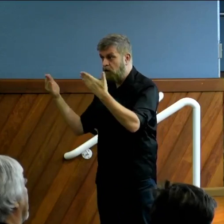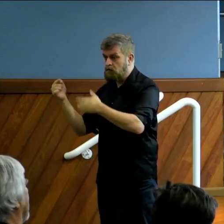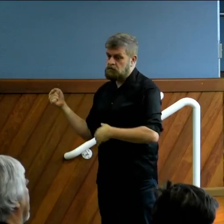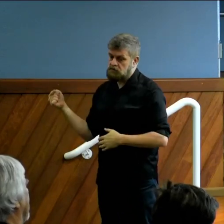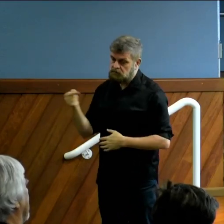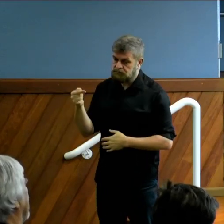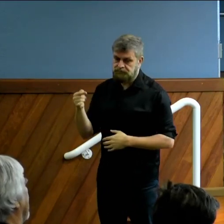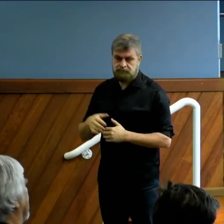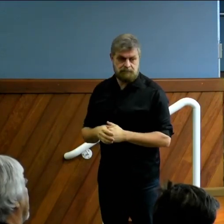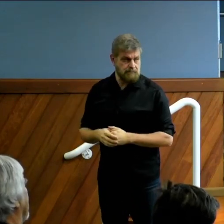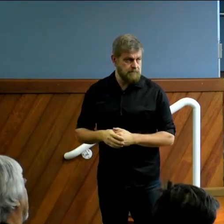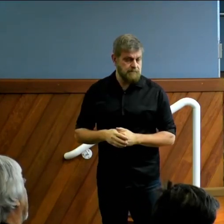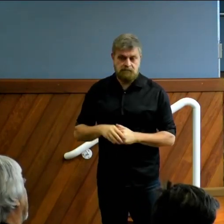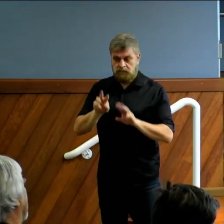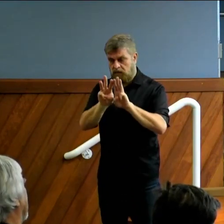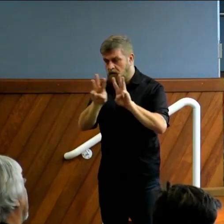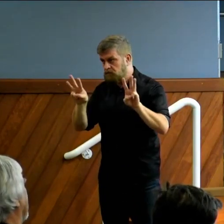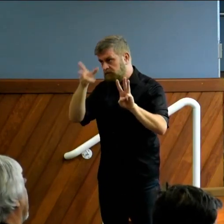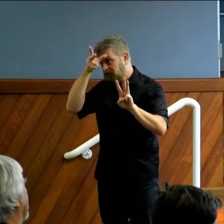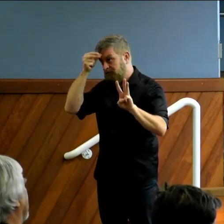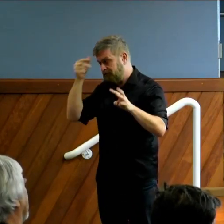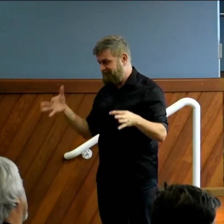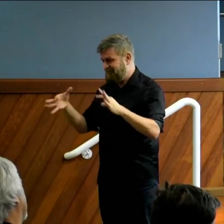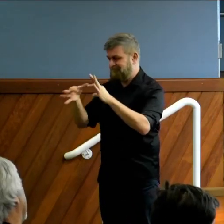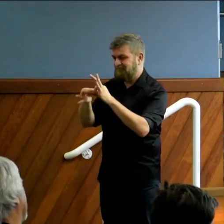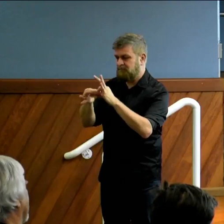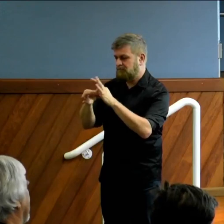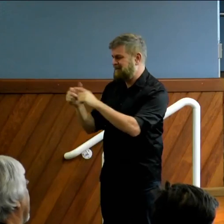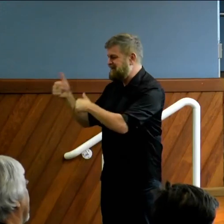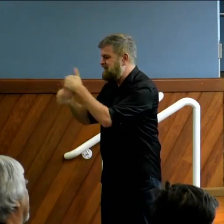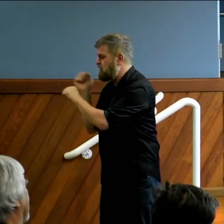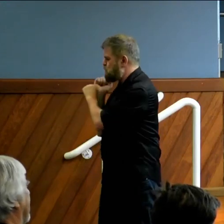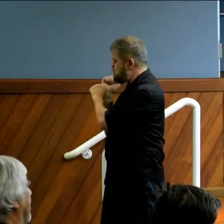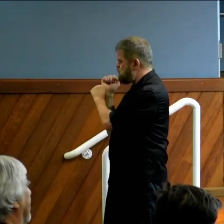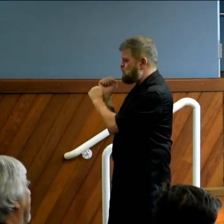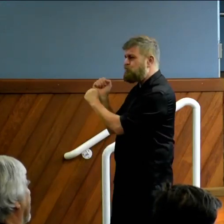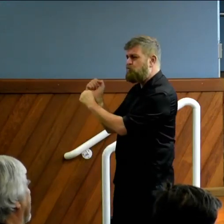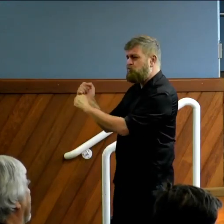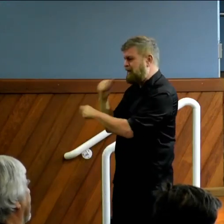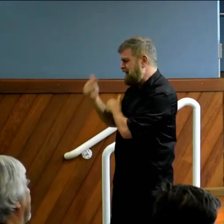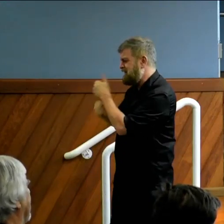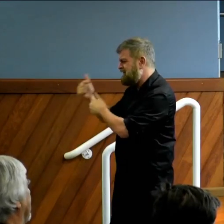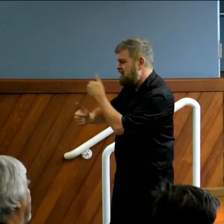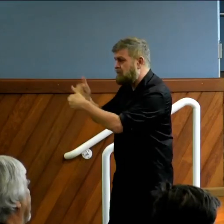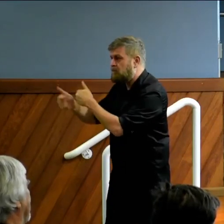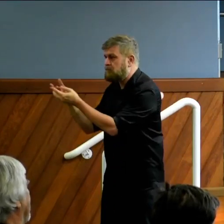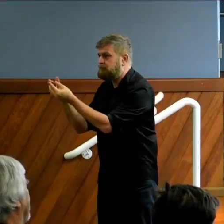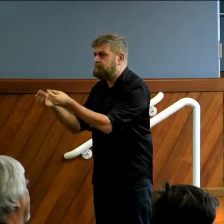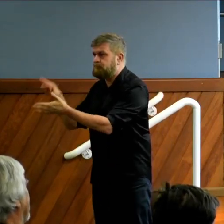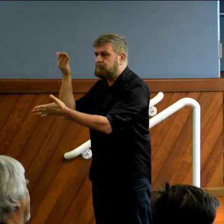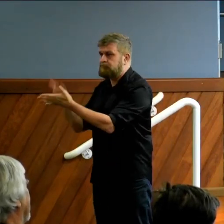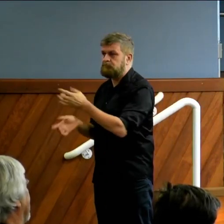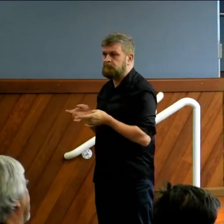ligada ao site, né? E assim, um trabalho de anos, todo jogado no lixo.